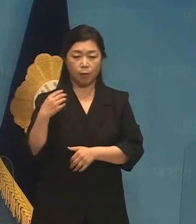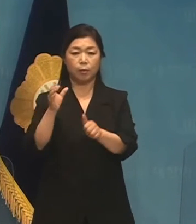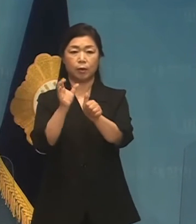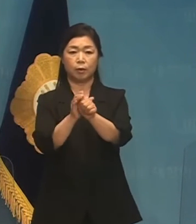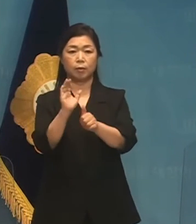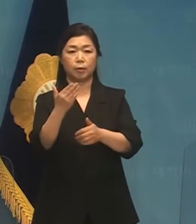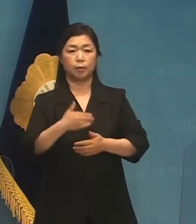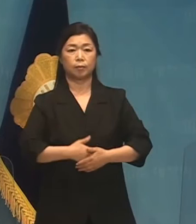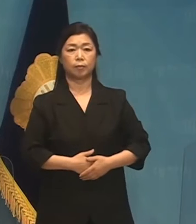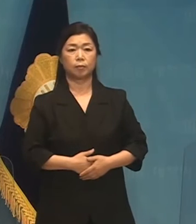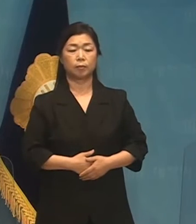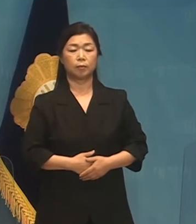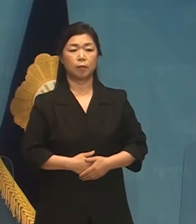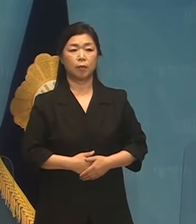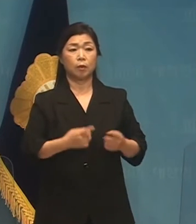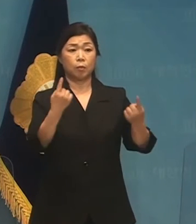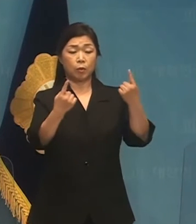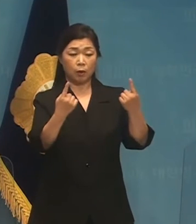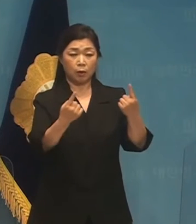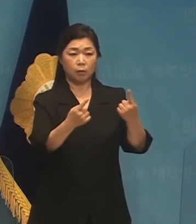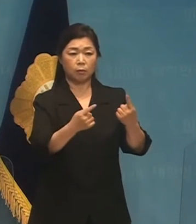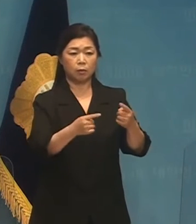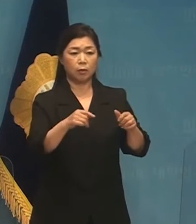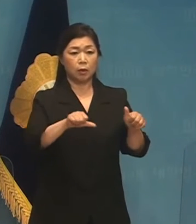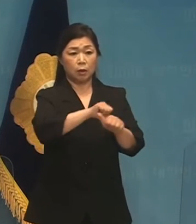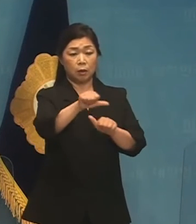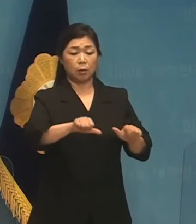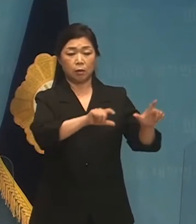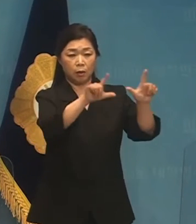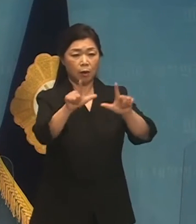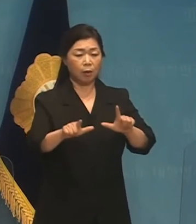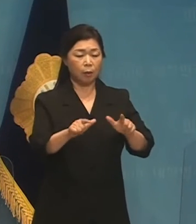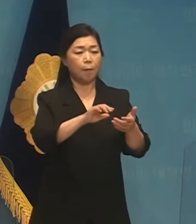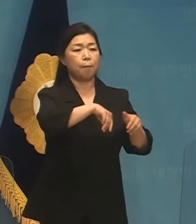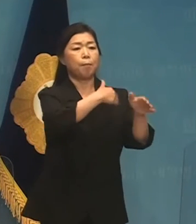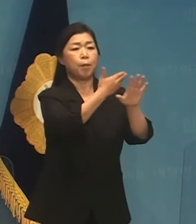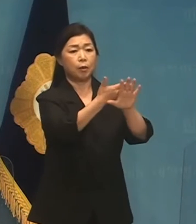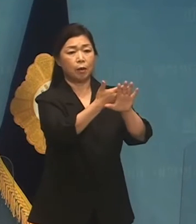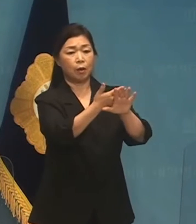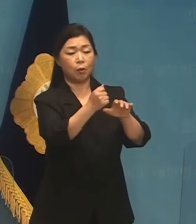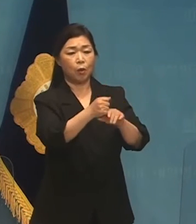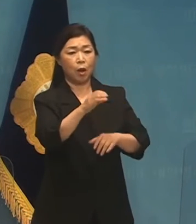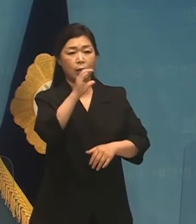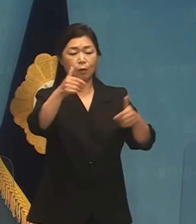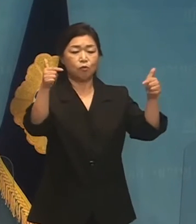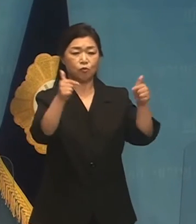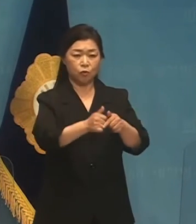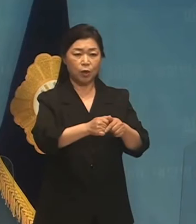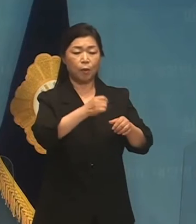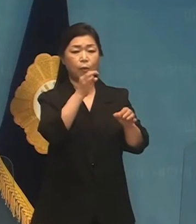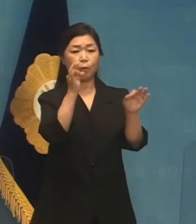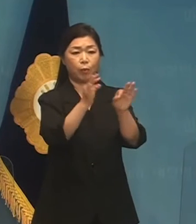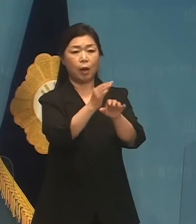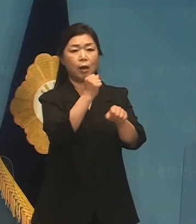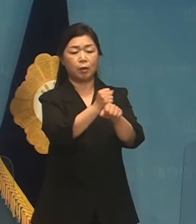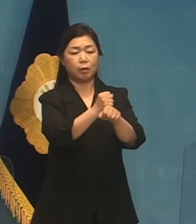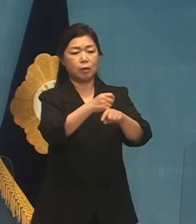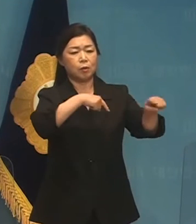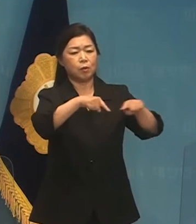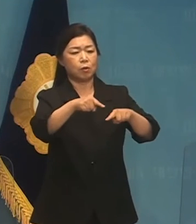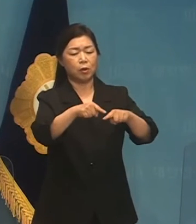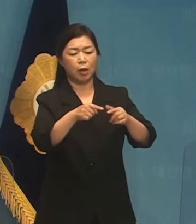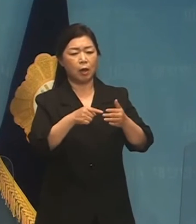것입니다. 무엇보다 생태사회 전환과 탄소 중립에 역행하는 정부 정책이